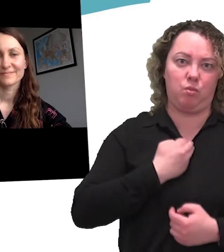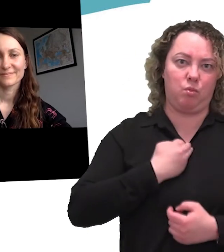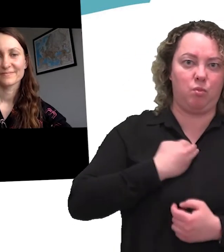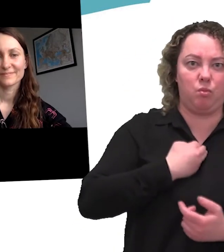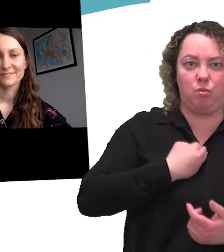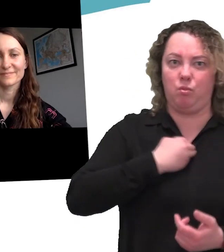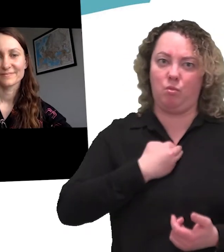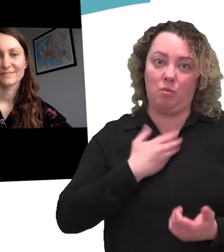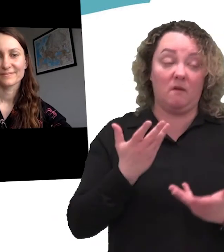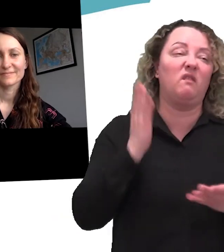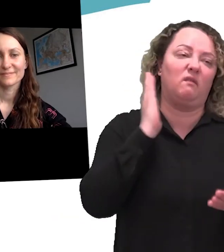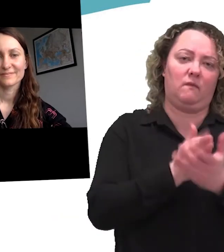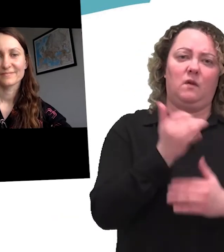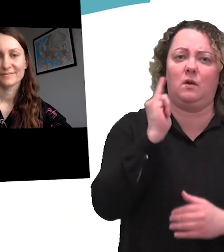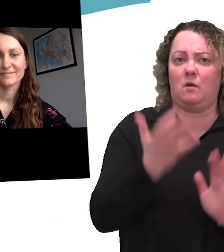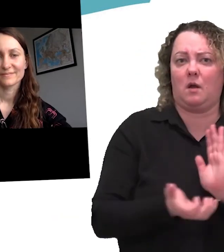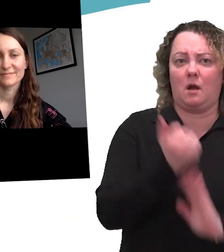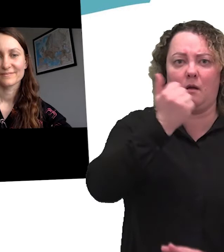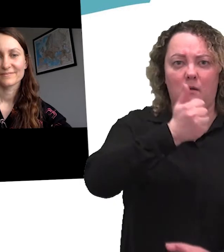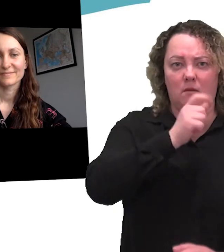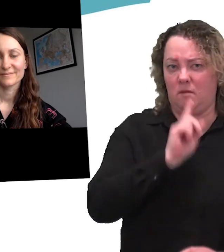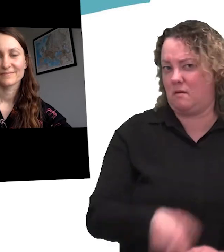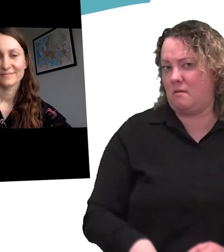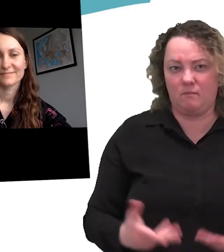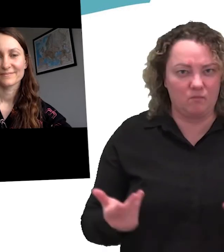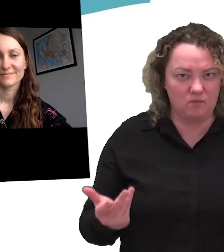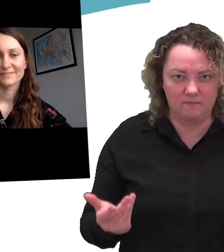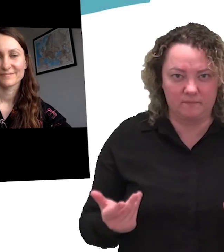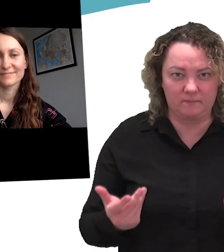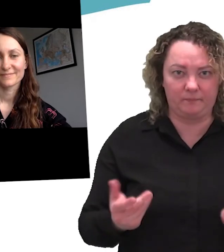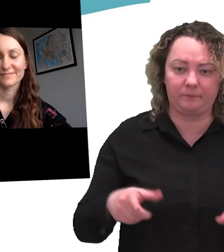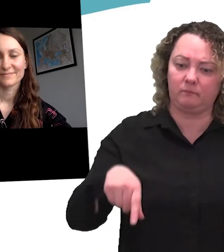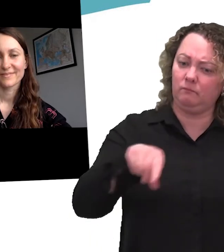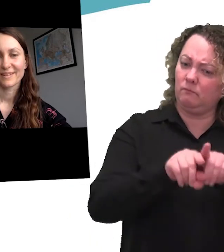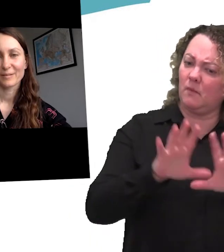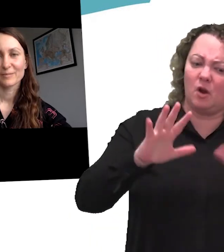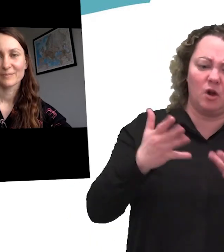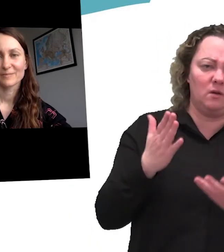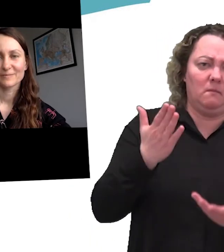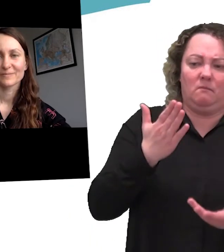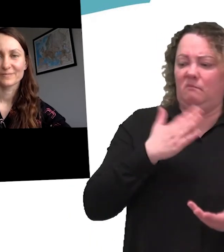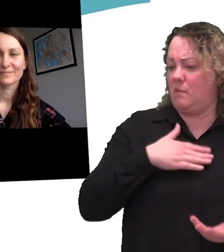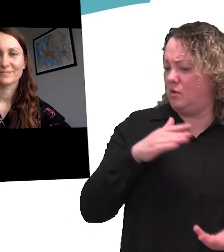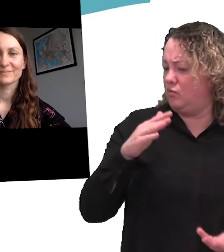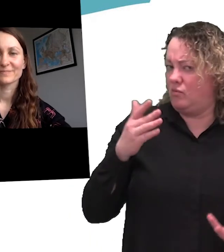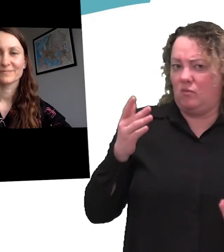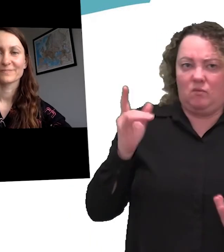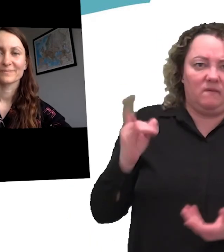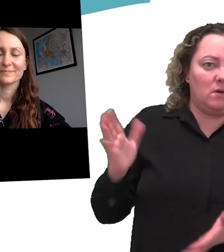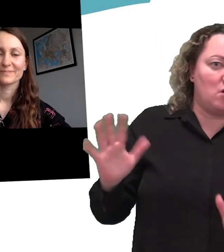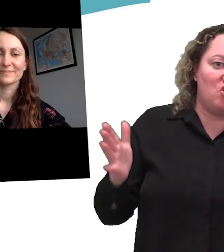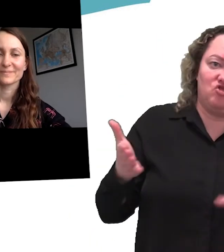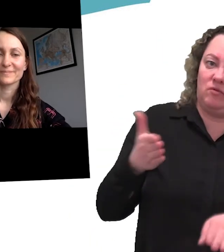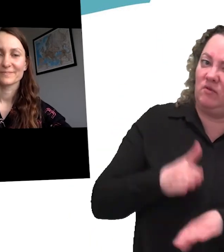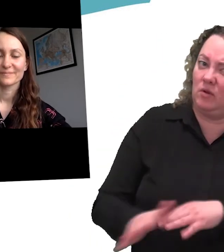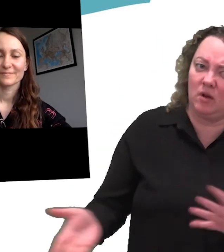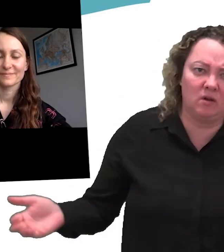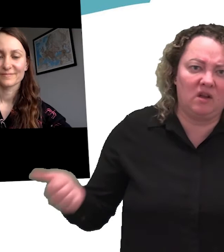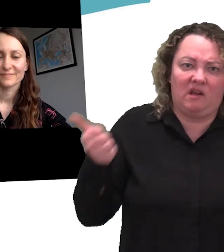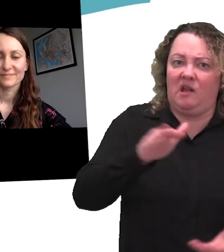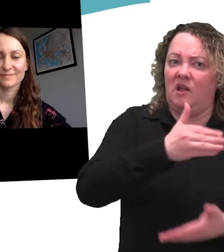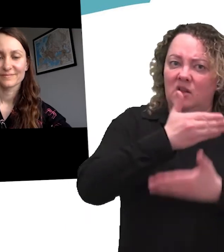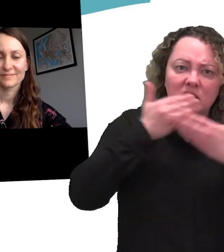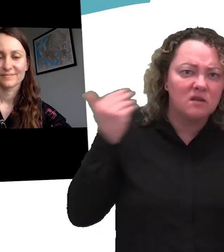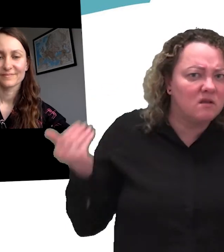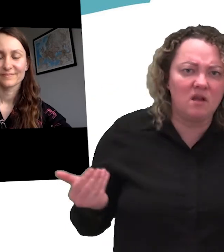tada patys tėvai gavo, tai va, nesugebėjau, arba mano vaikas ten jau netoks, ar dar. Tai